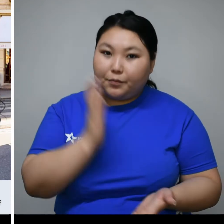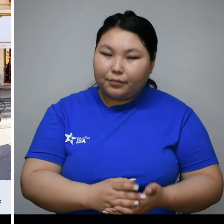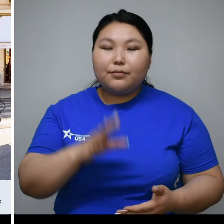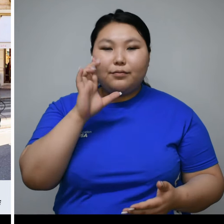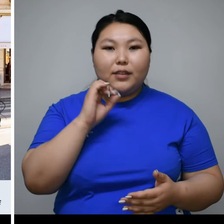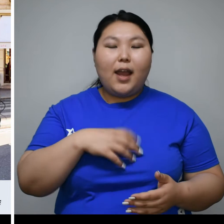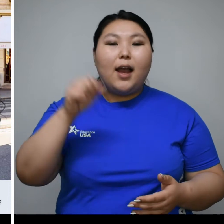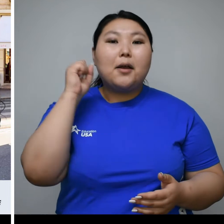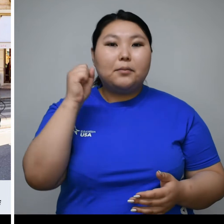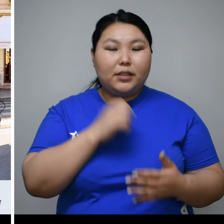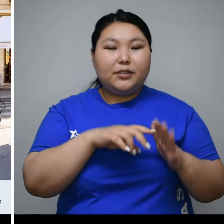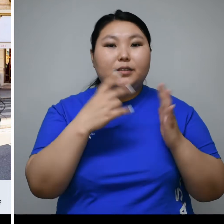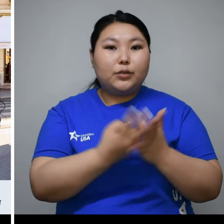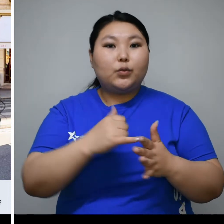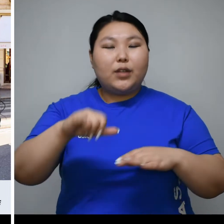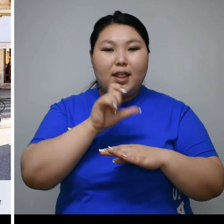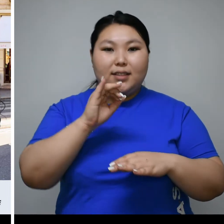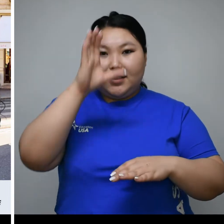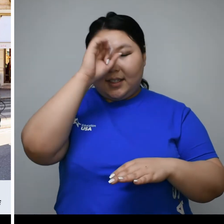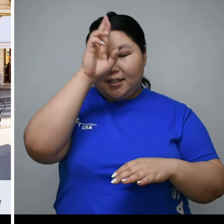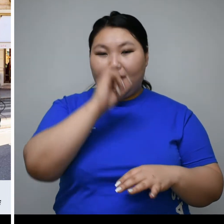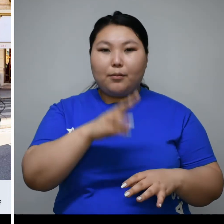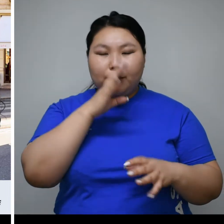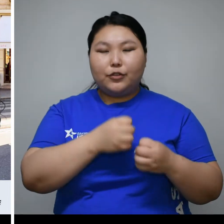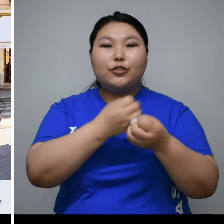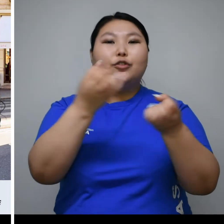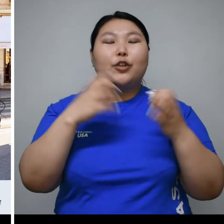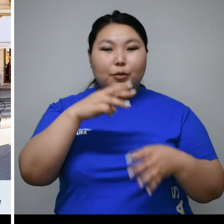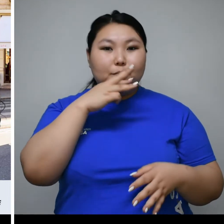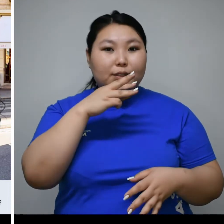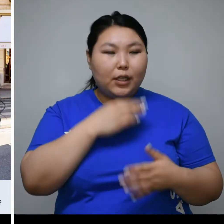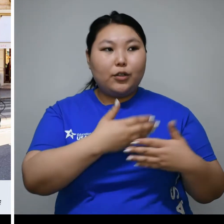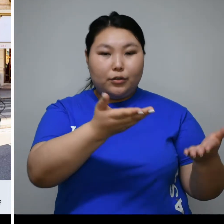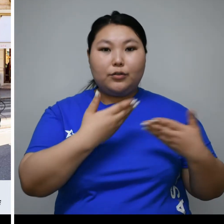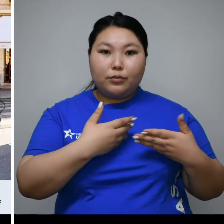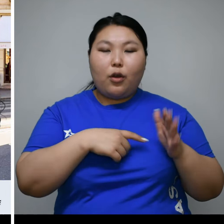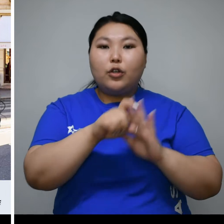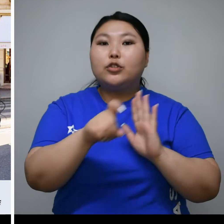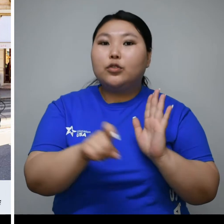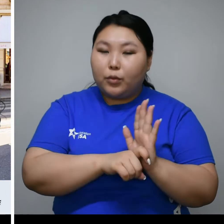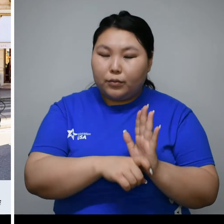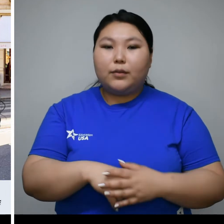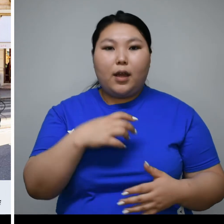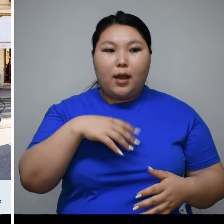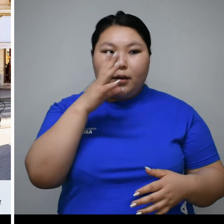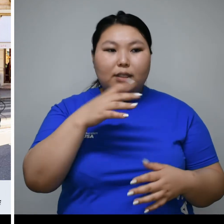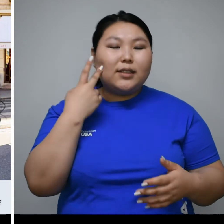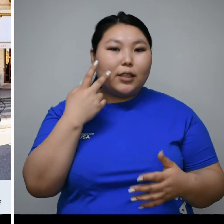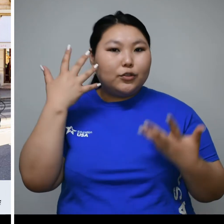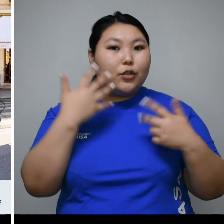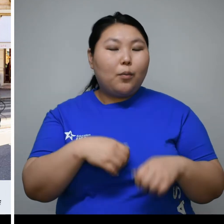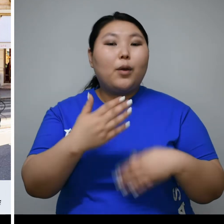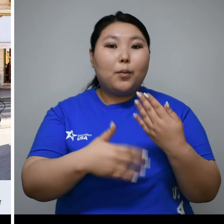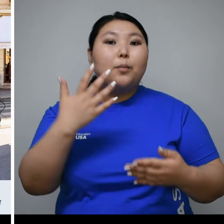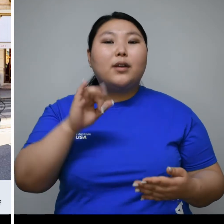тий. За, тэгээд Америкийн нэгэн улсын төчин сайдын яамнаас бас зөндөө ингээд мэдээлэл өгөх хөтөлбөрүүдийг дандаа